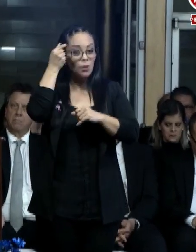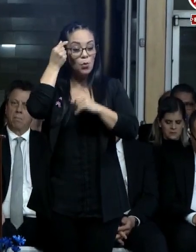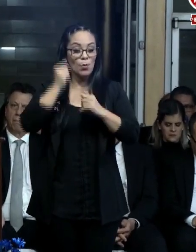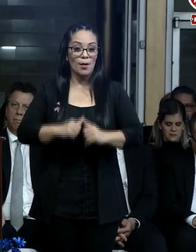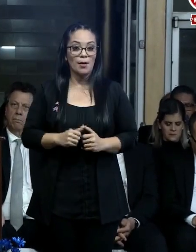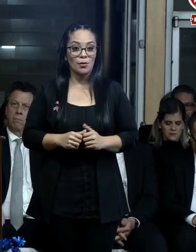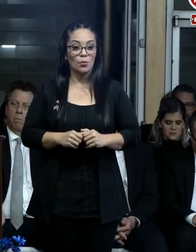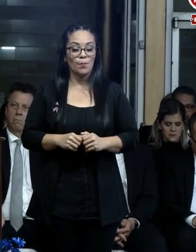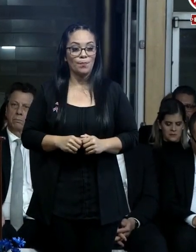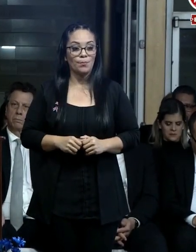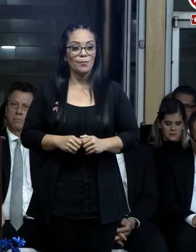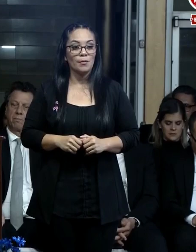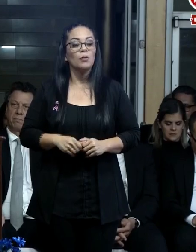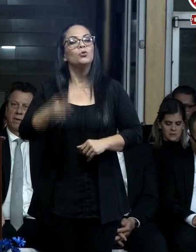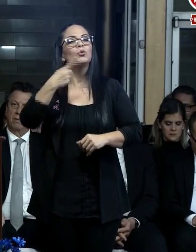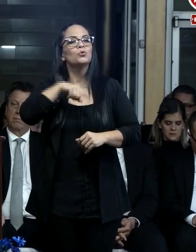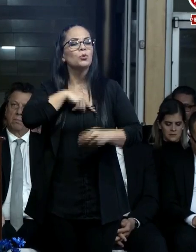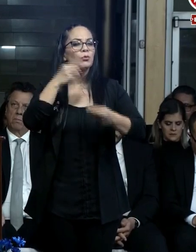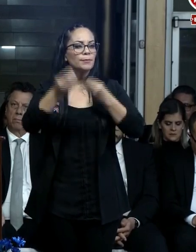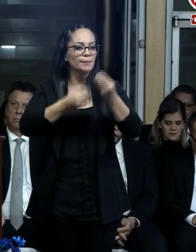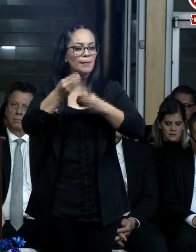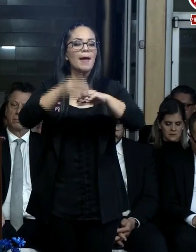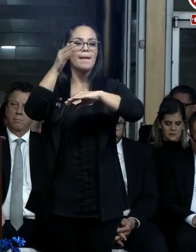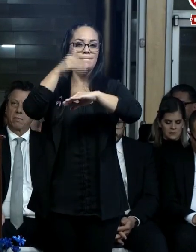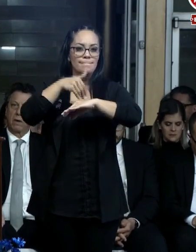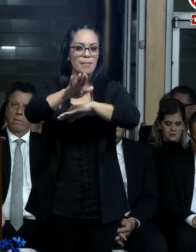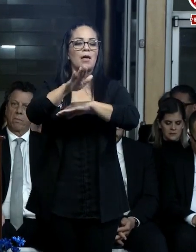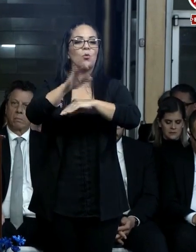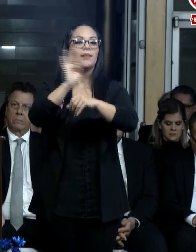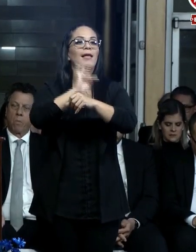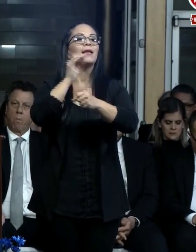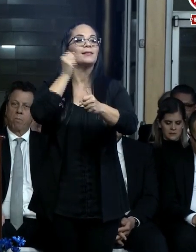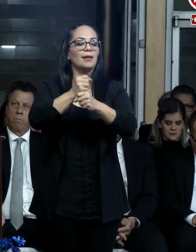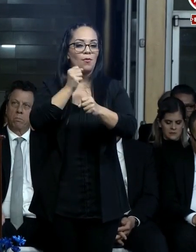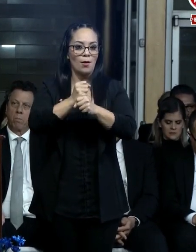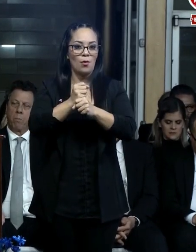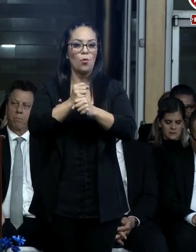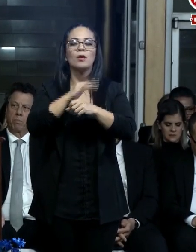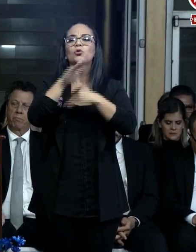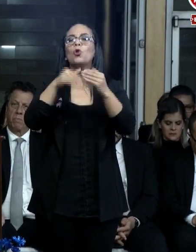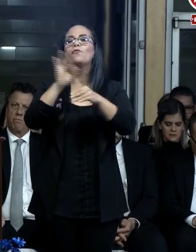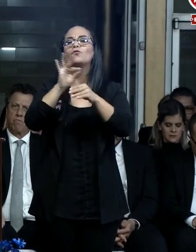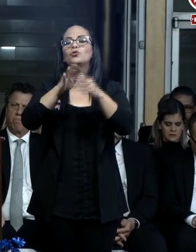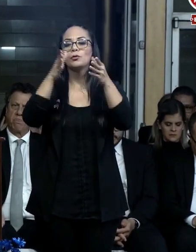gobierno, hemos enviado a teletrabajo